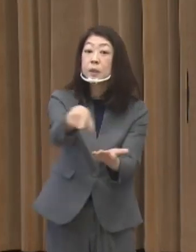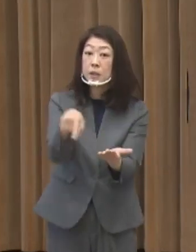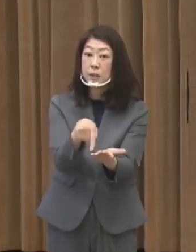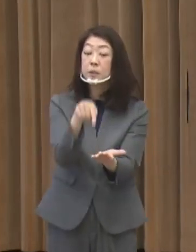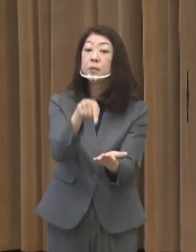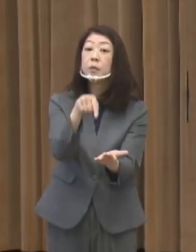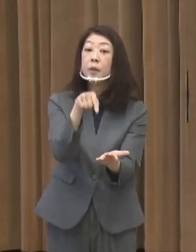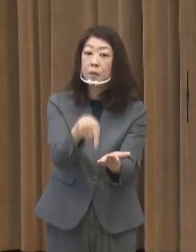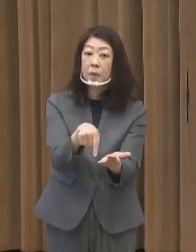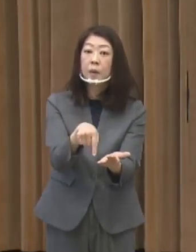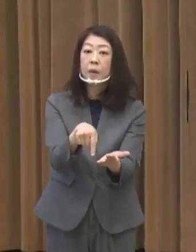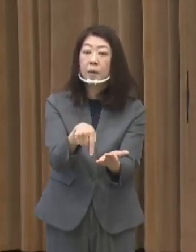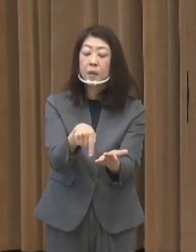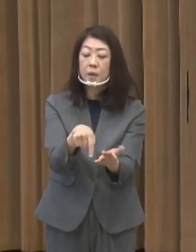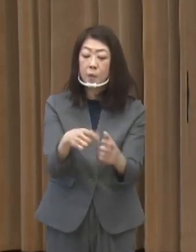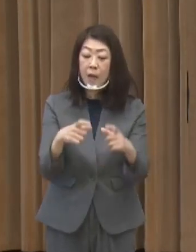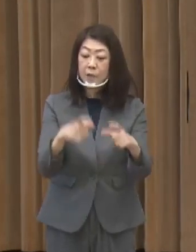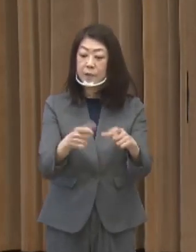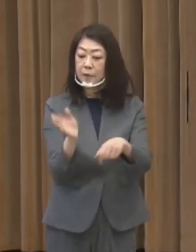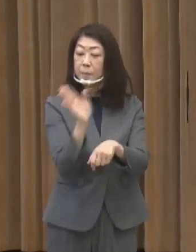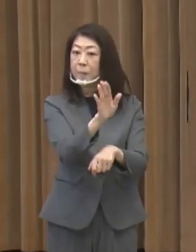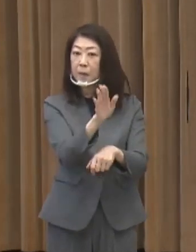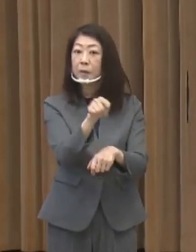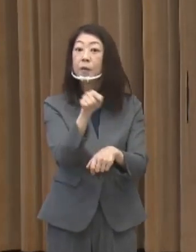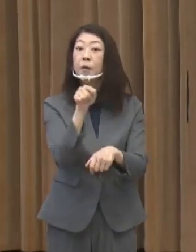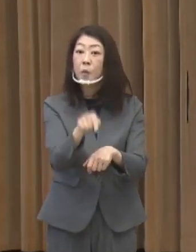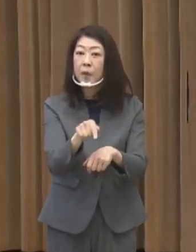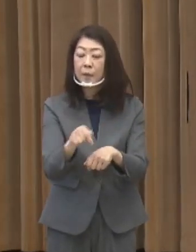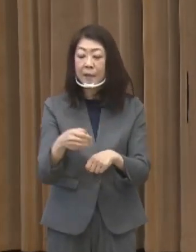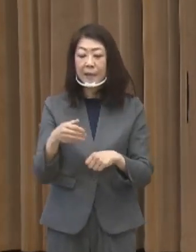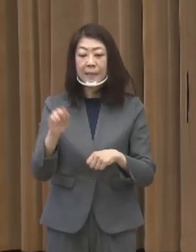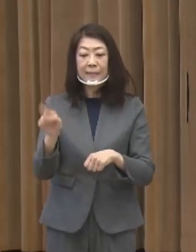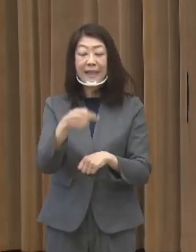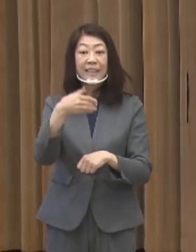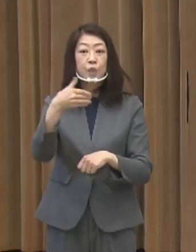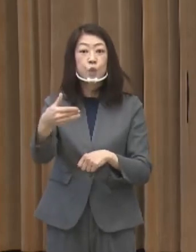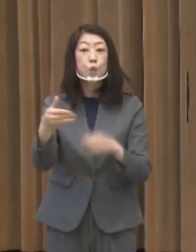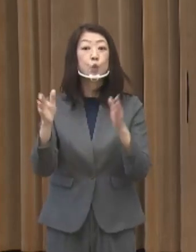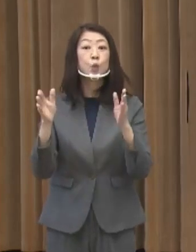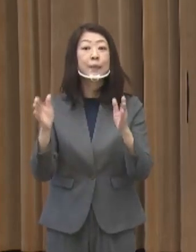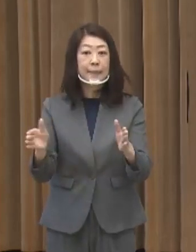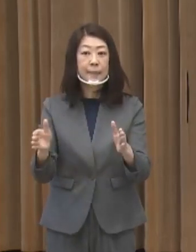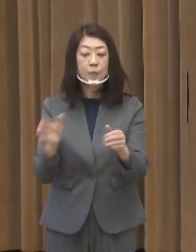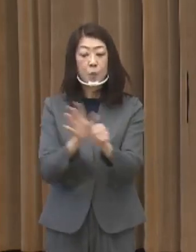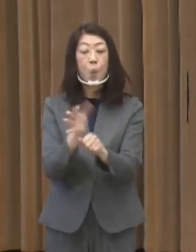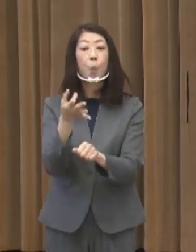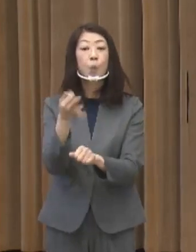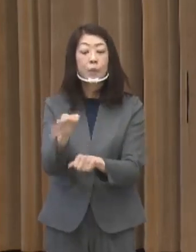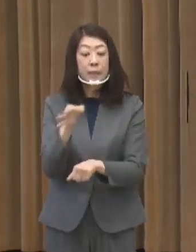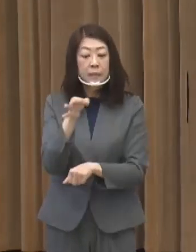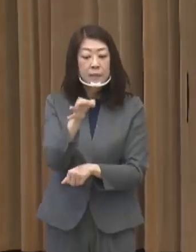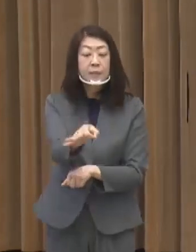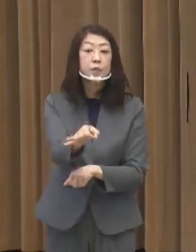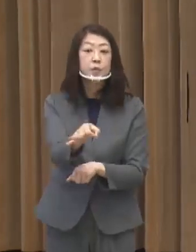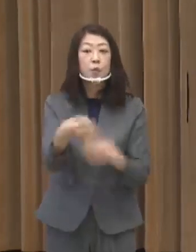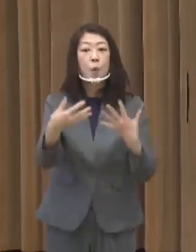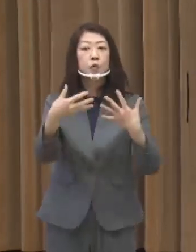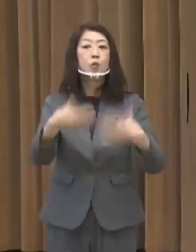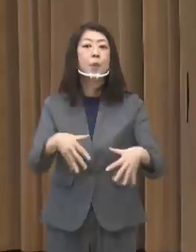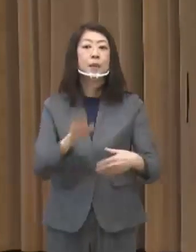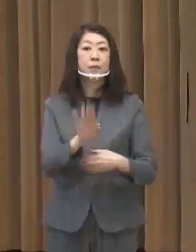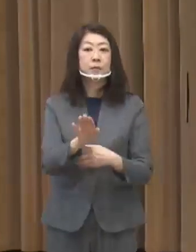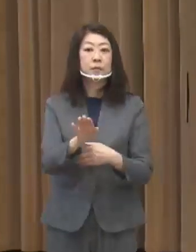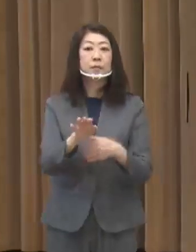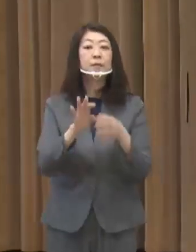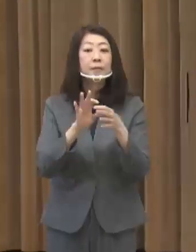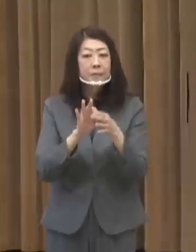ではステッカーの交付を受けていることが第9期の協力金支給の要件にもなっていますので、県内事